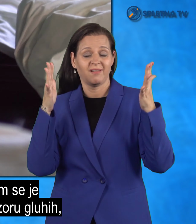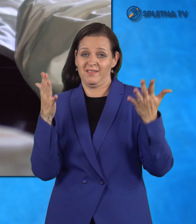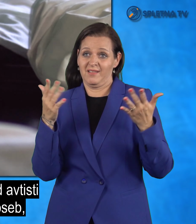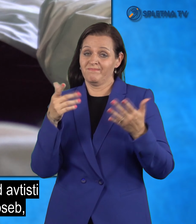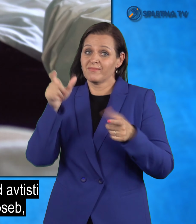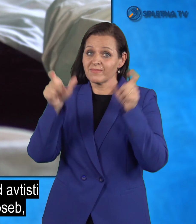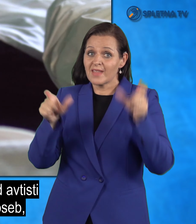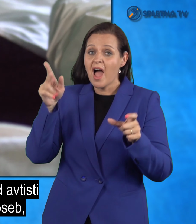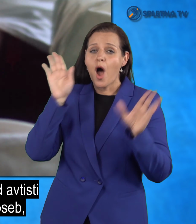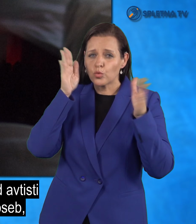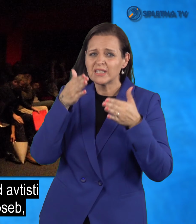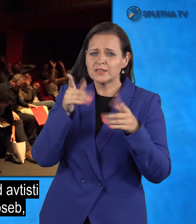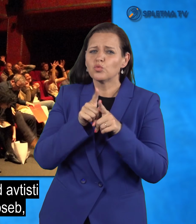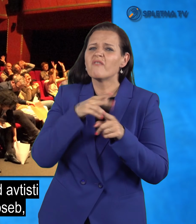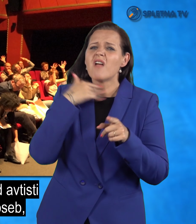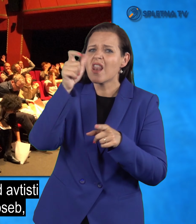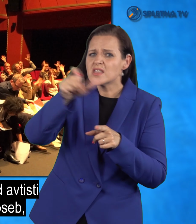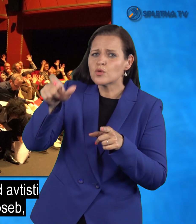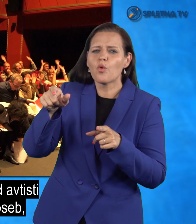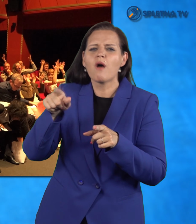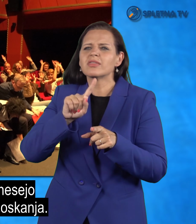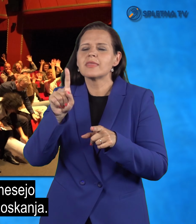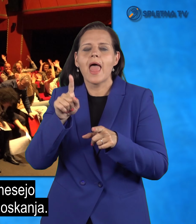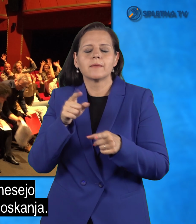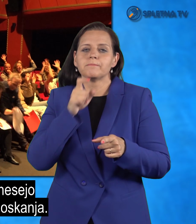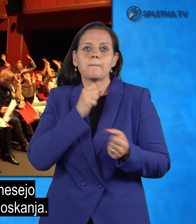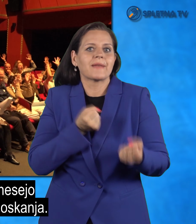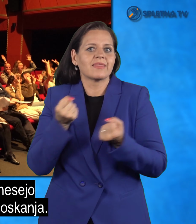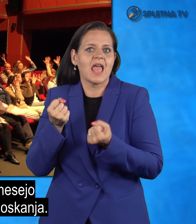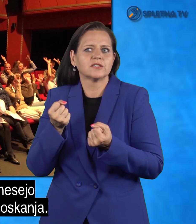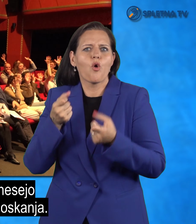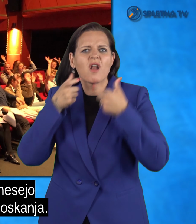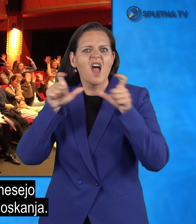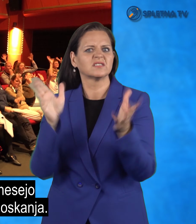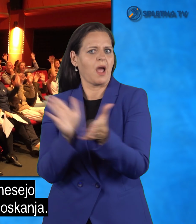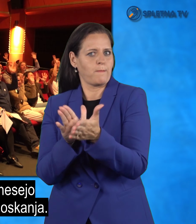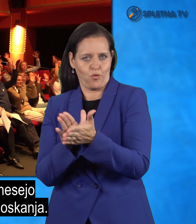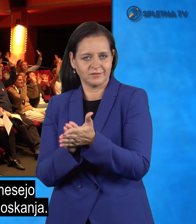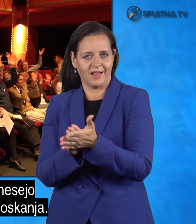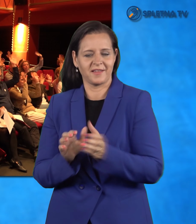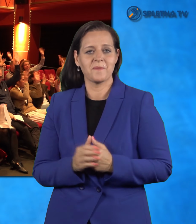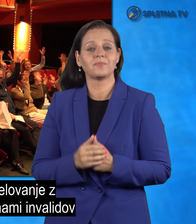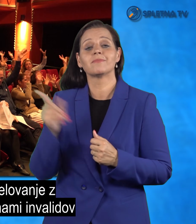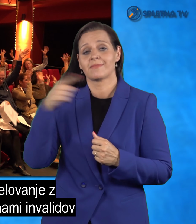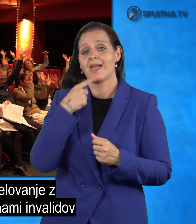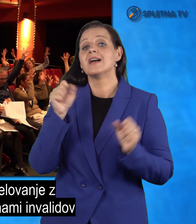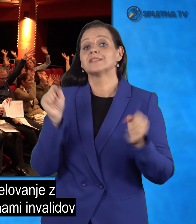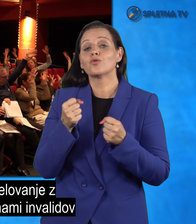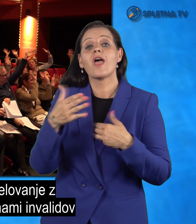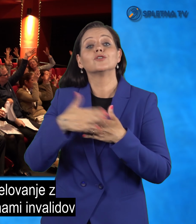gluhih. Saj je med avtisti veliko oseb, ki ne prenesejo glasnega ploskanja. Zato je